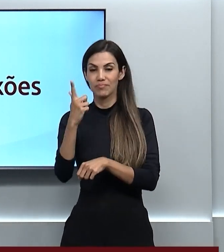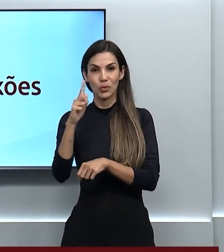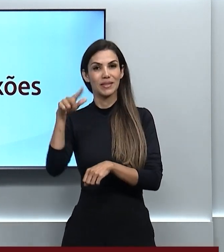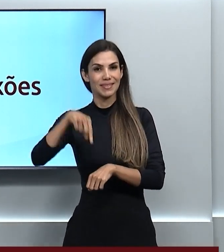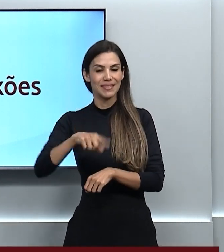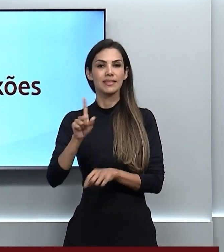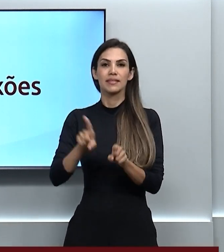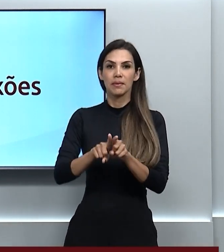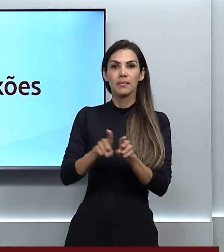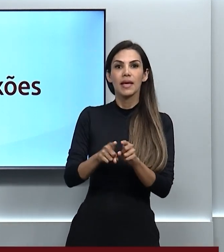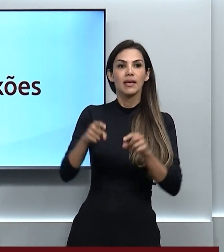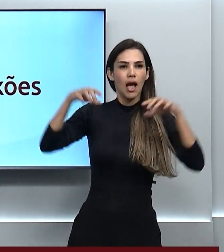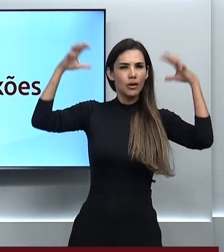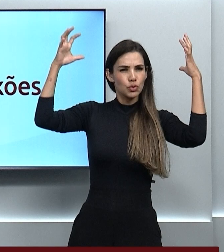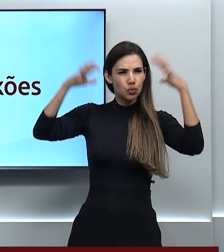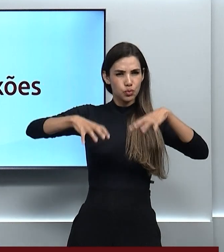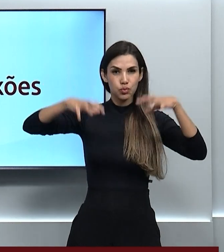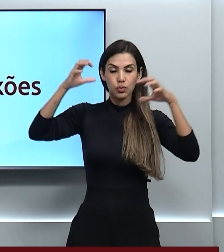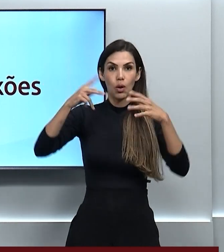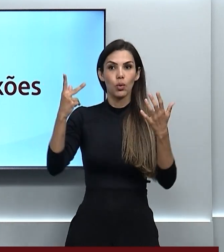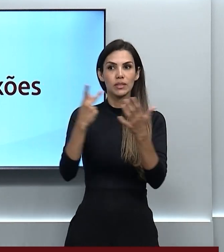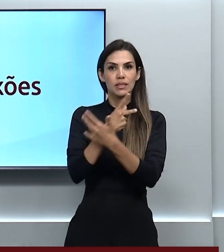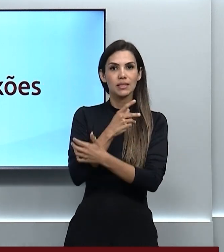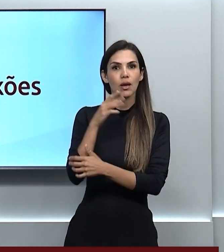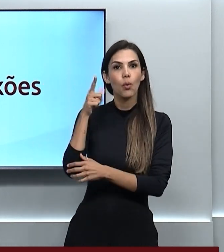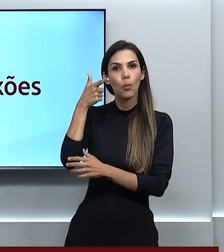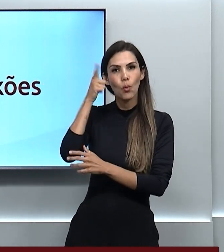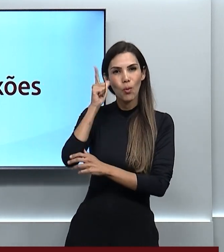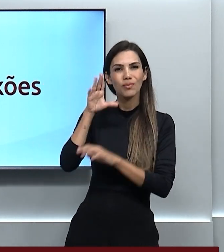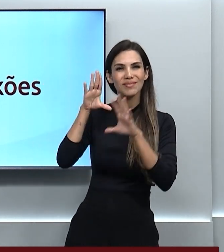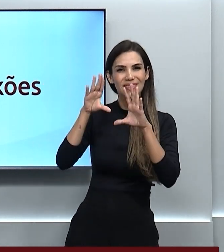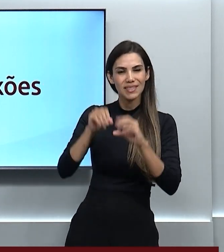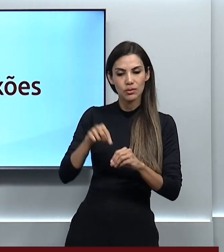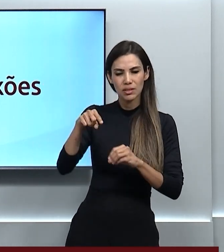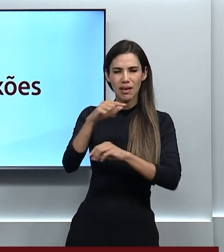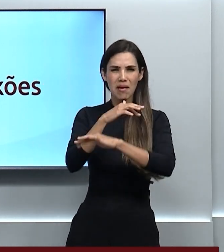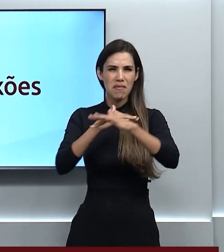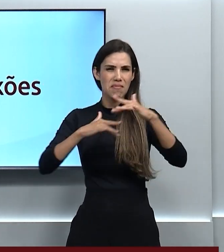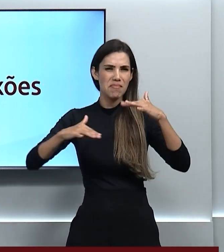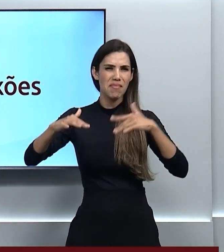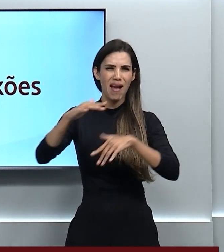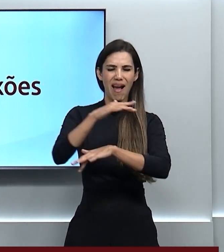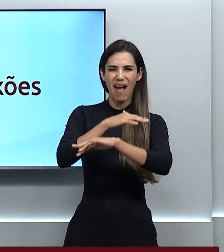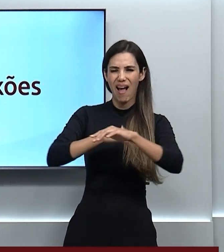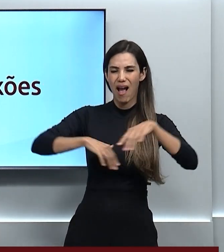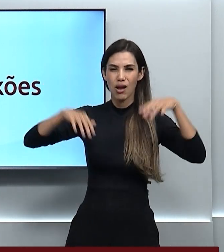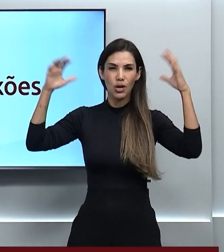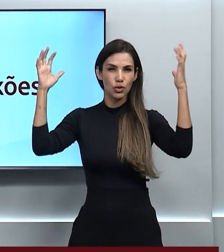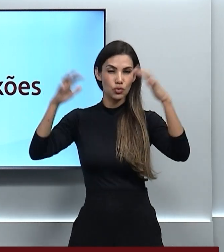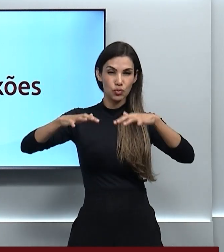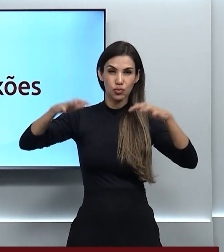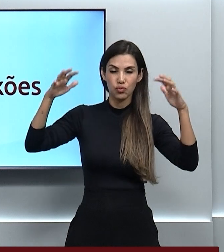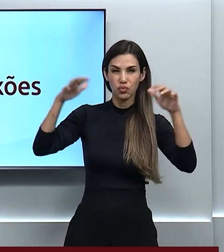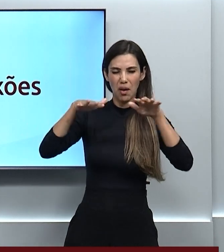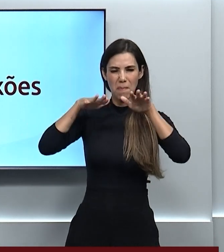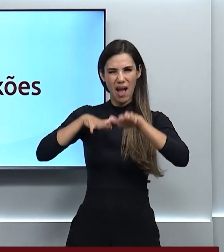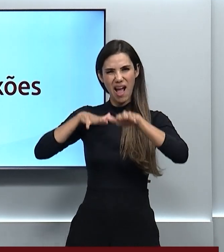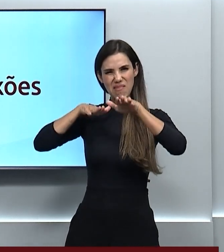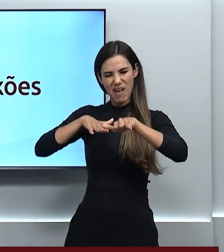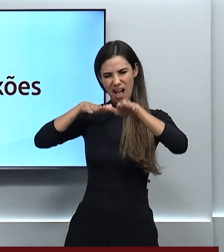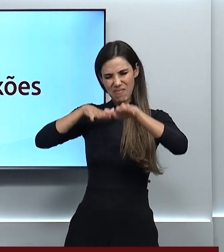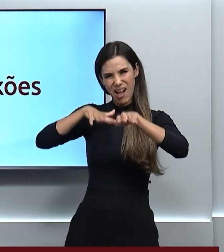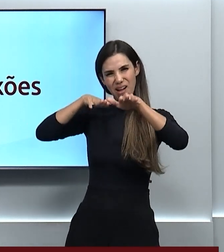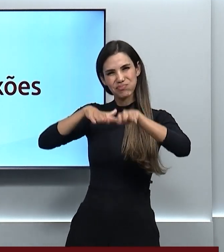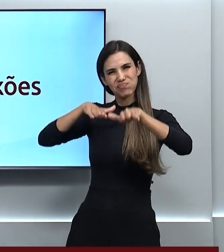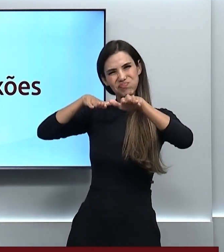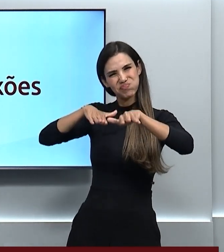que foram registradas na noite de ontem fizeram com que a cidade enfrentasse uma série de desafios, principalmente no trânsito. Alguns